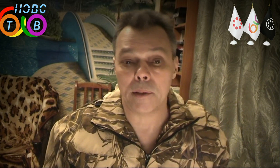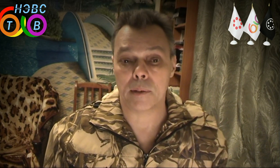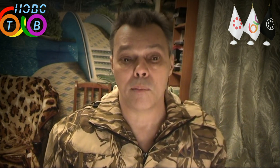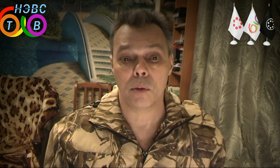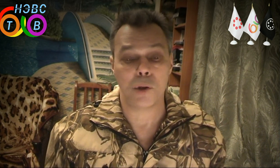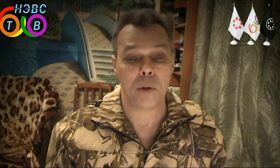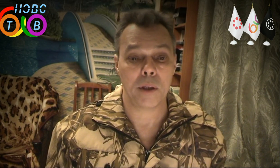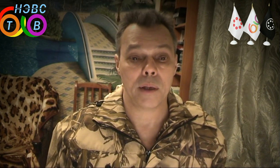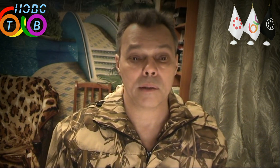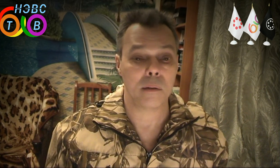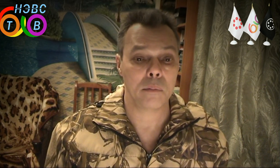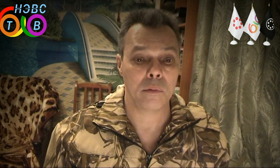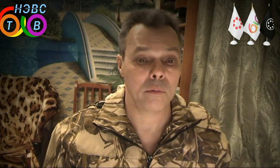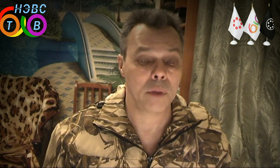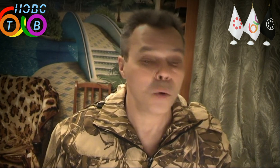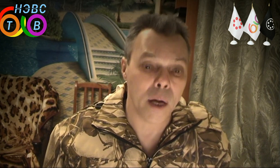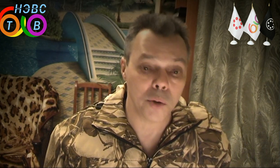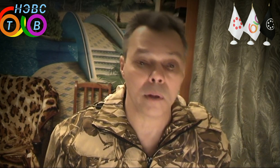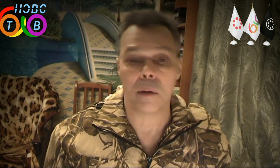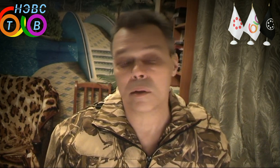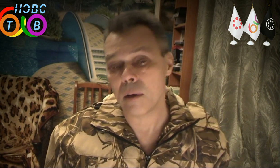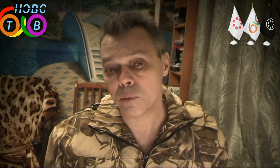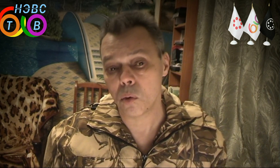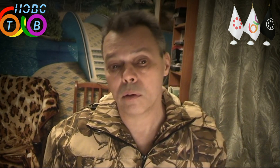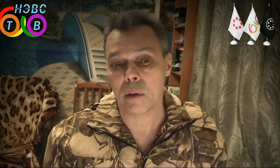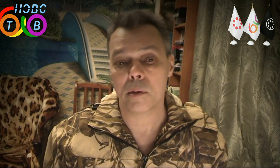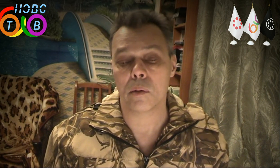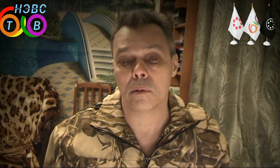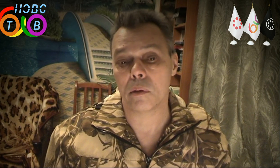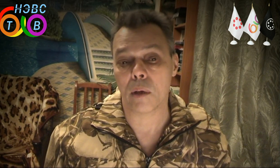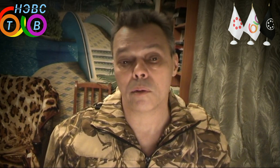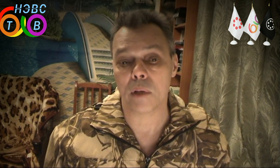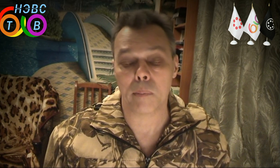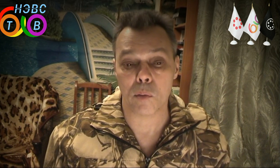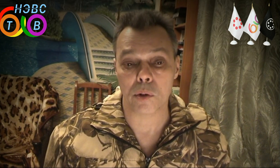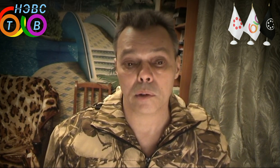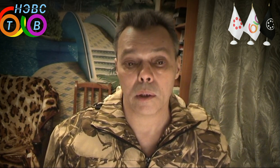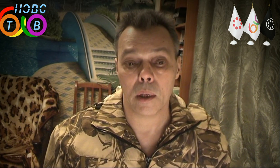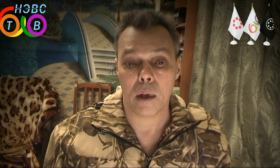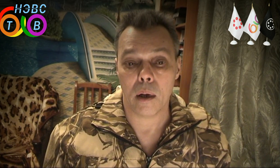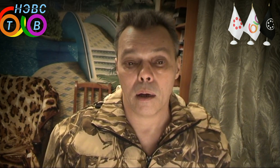пытайтесь кому-то еще обращаться на удачу, как говорится, а вдруг, как говорится, какой-то человек поможет.